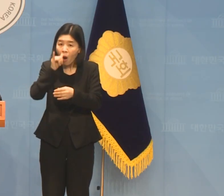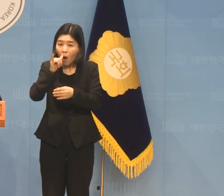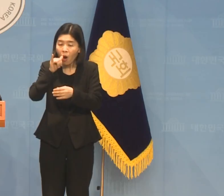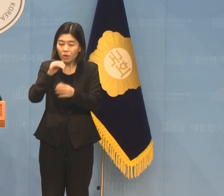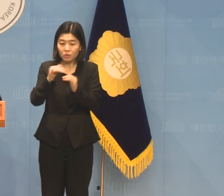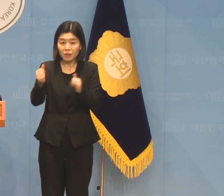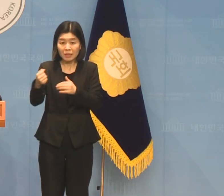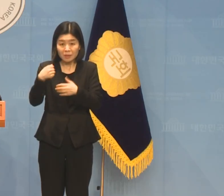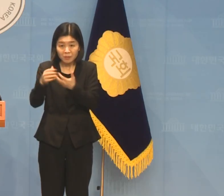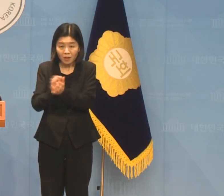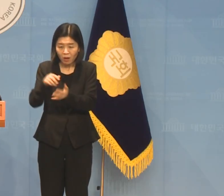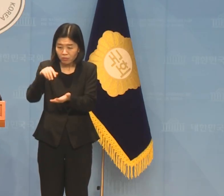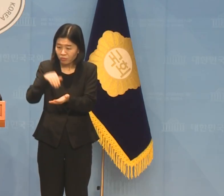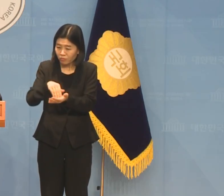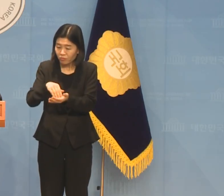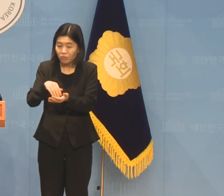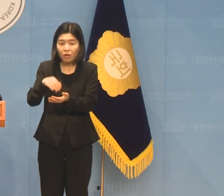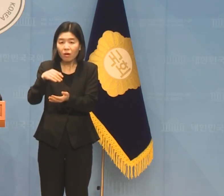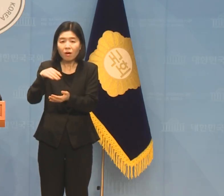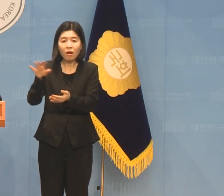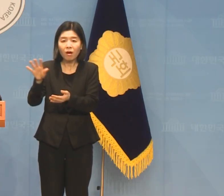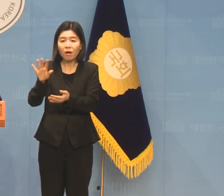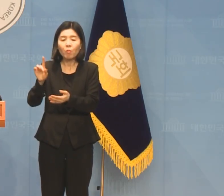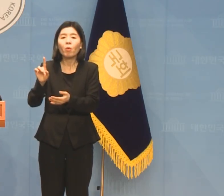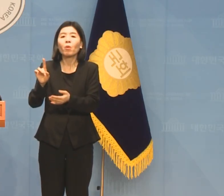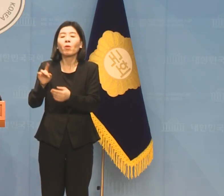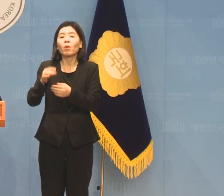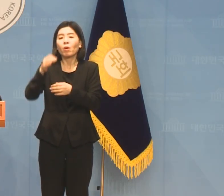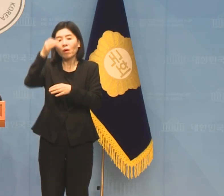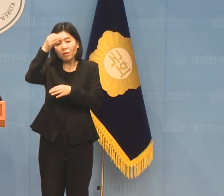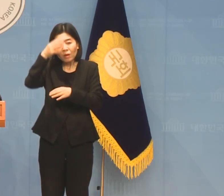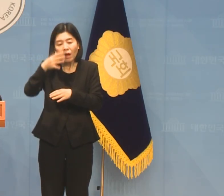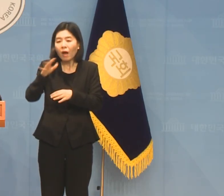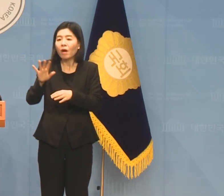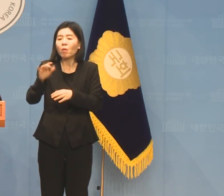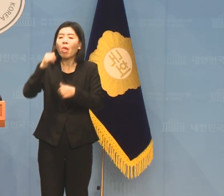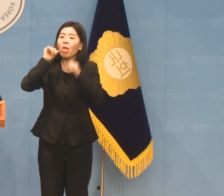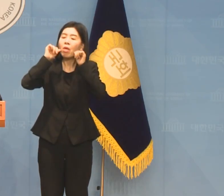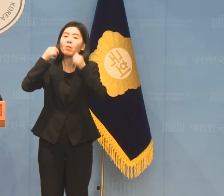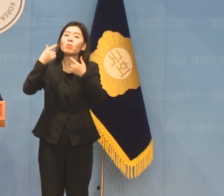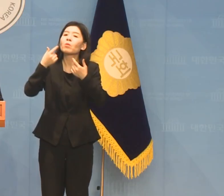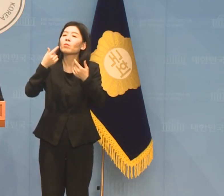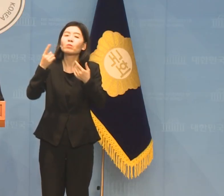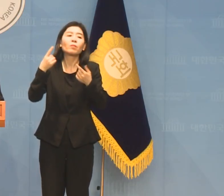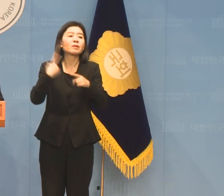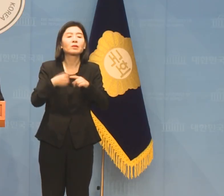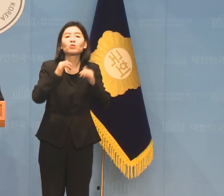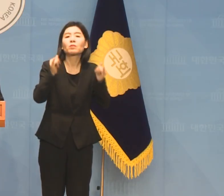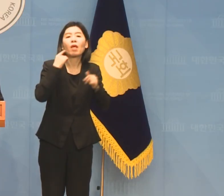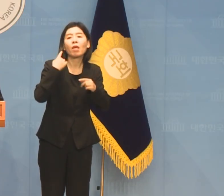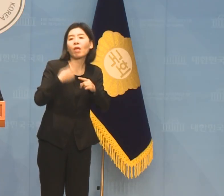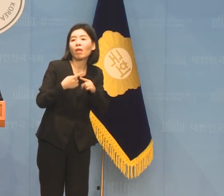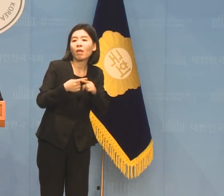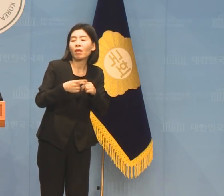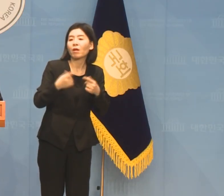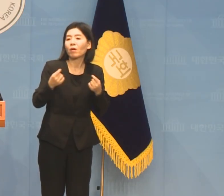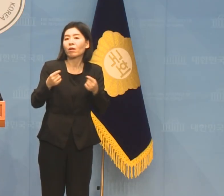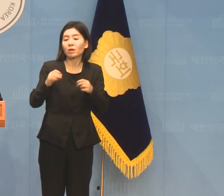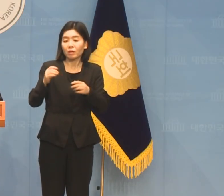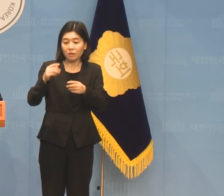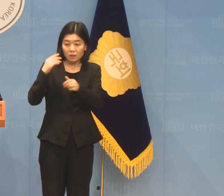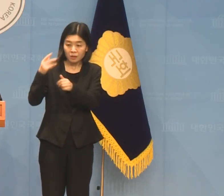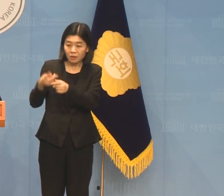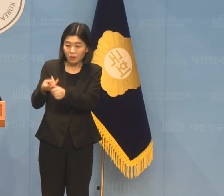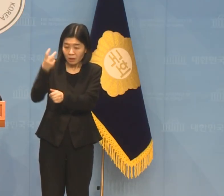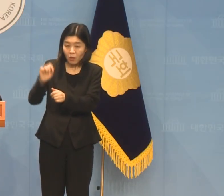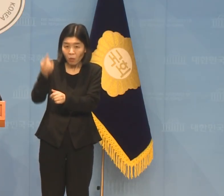국민들의 기대를 비웃기라도 하듯 토론회는 그야말로 바보들의 행진이었습니다. 탄핵의 원인을 제공한